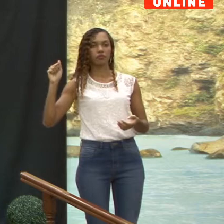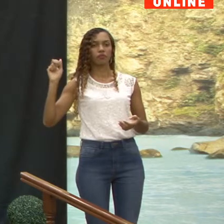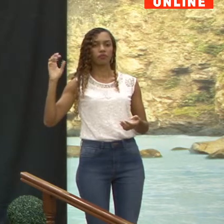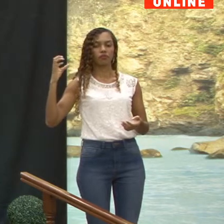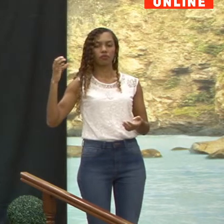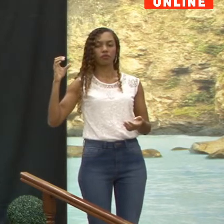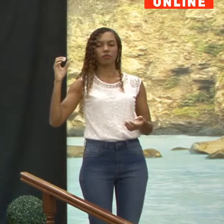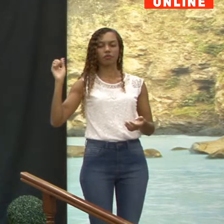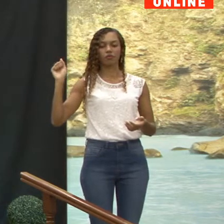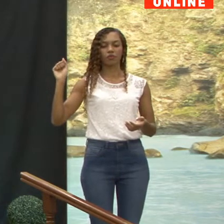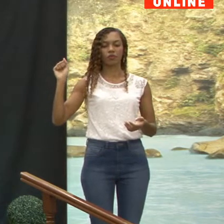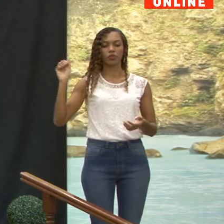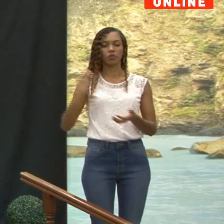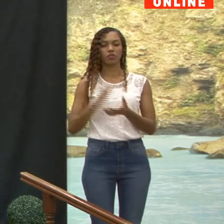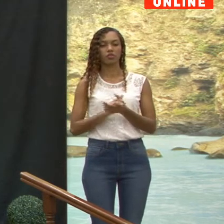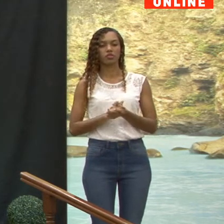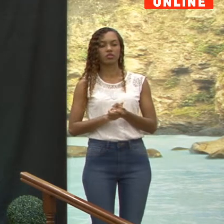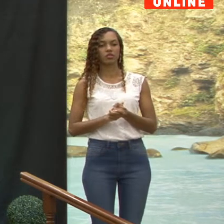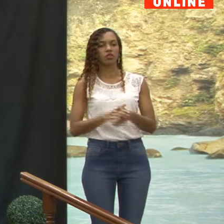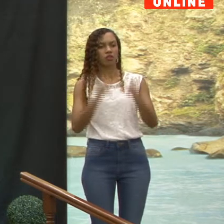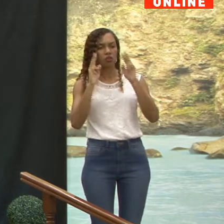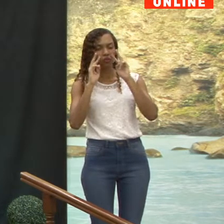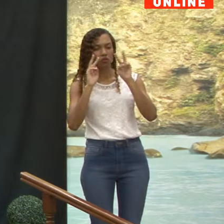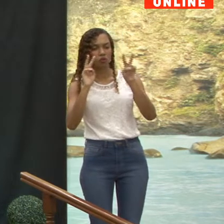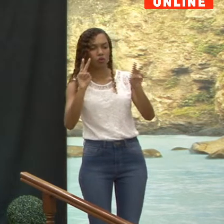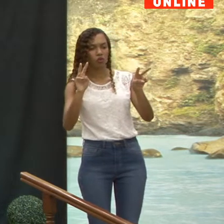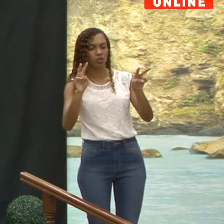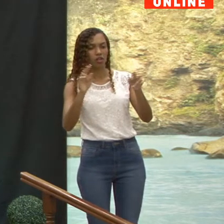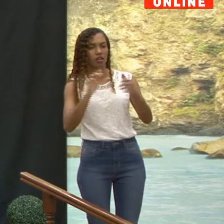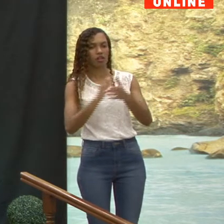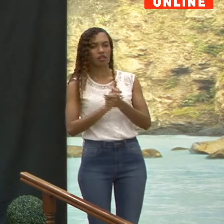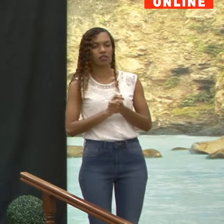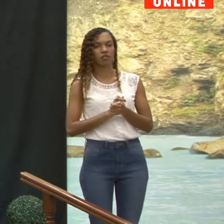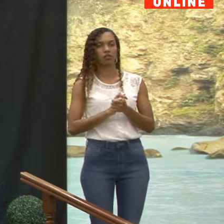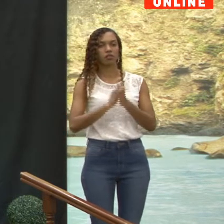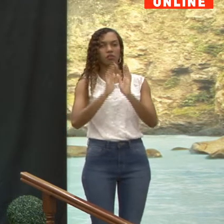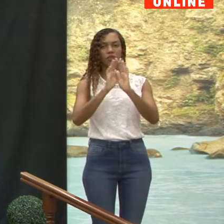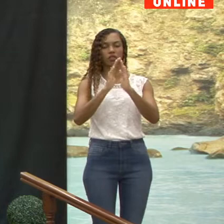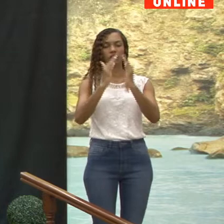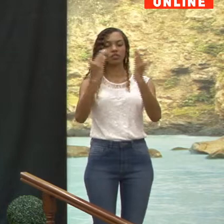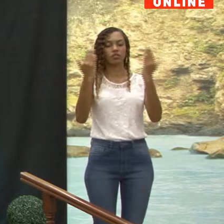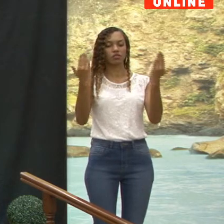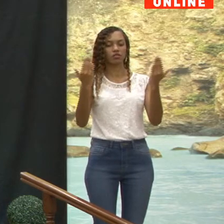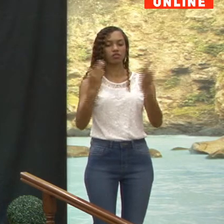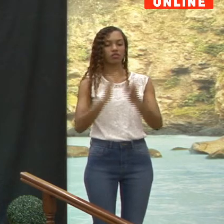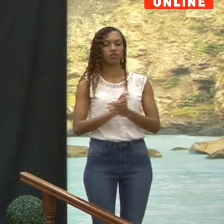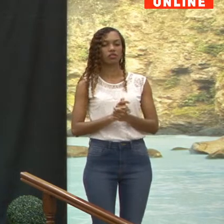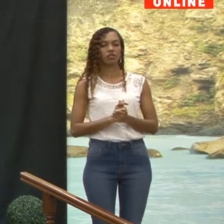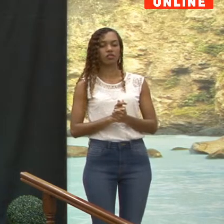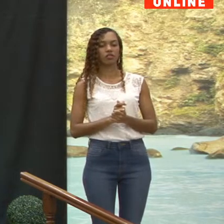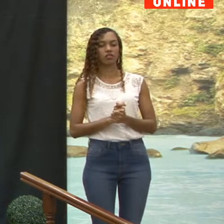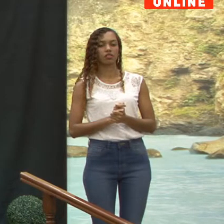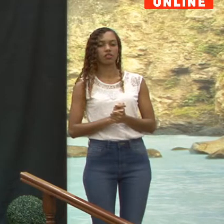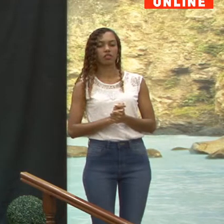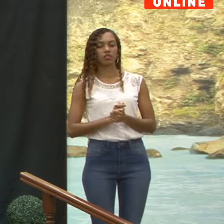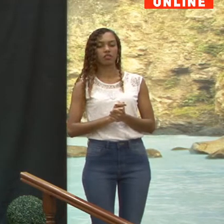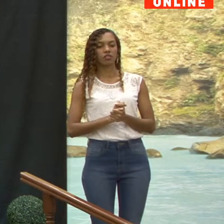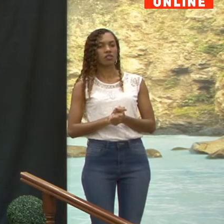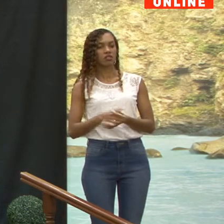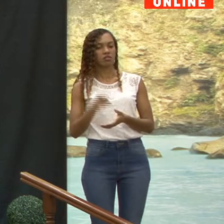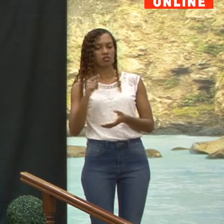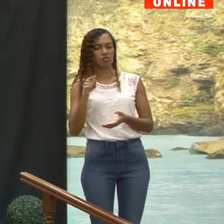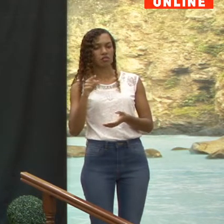varanda. Se você quer me receber, amarra um lenço branco no galho dessa